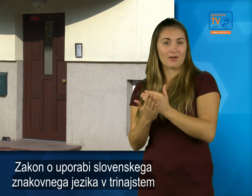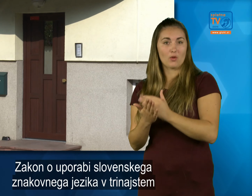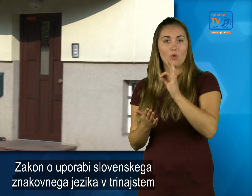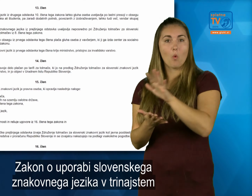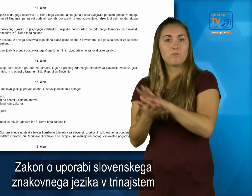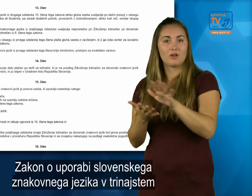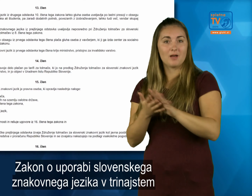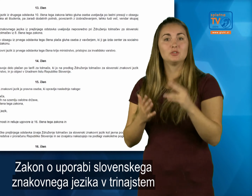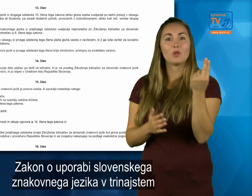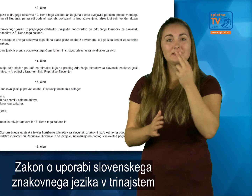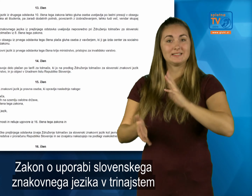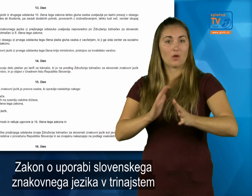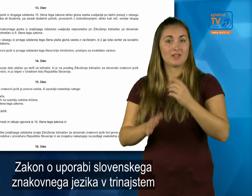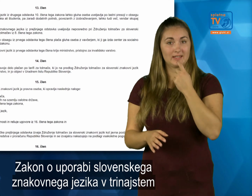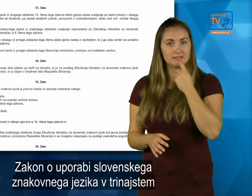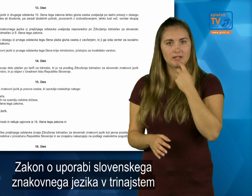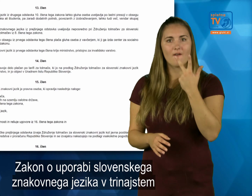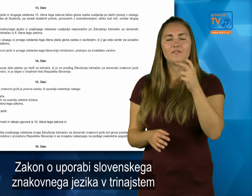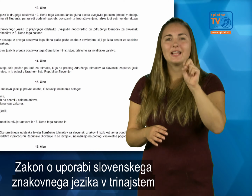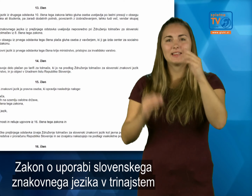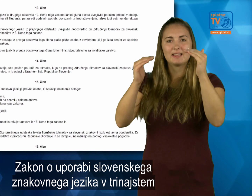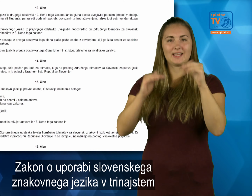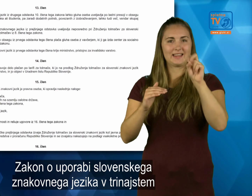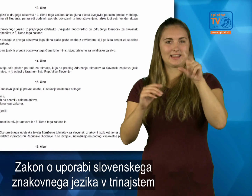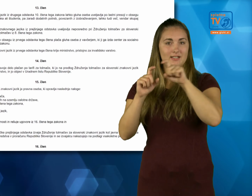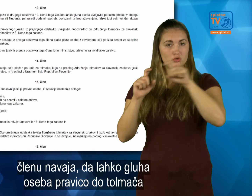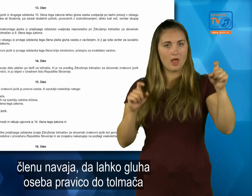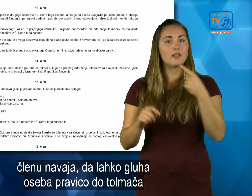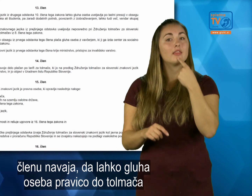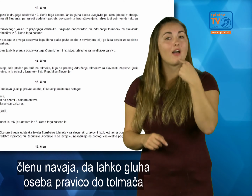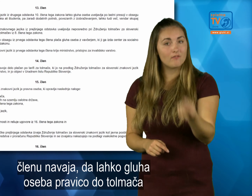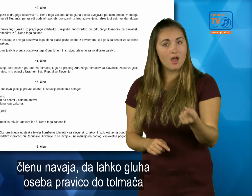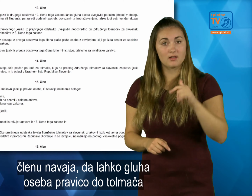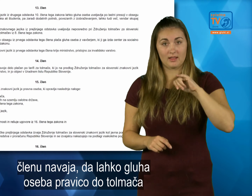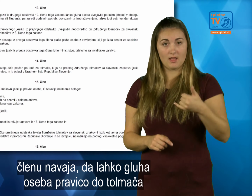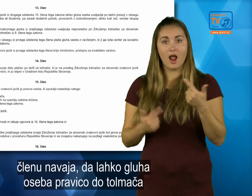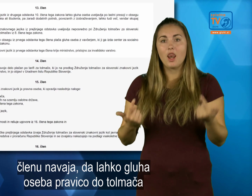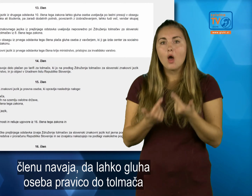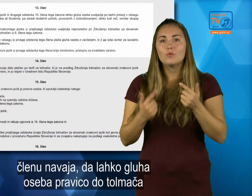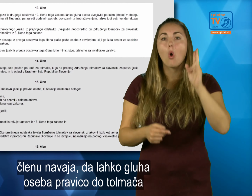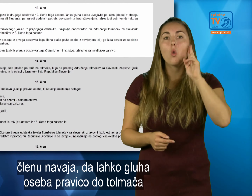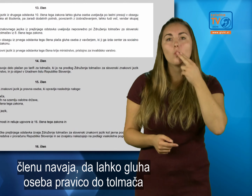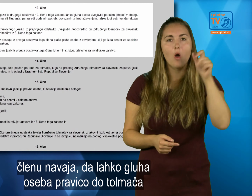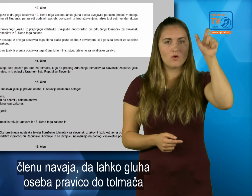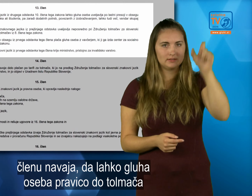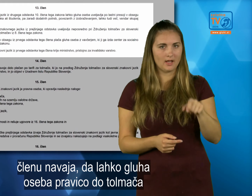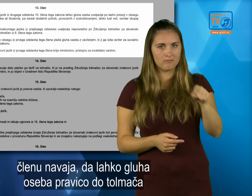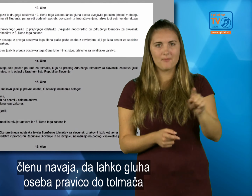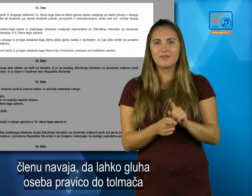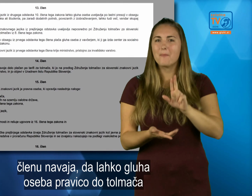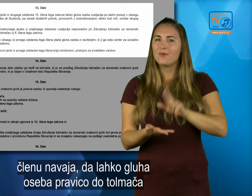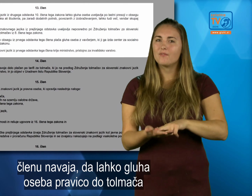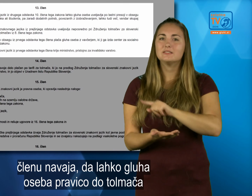Zakon o uporabi slovenskega znakovnega jezika v 13. členu navaja, da lahko gluha oseba pravico do